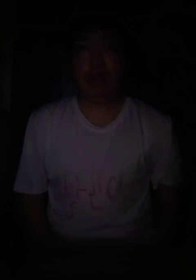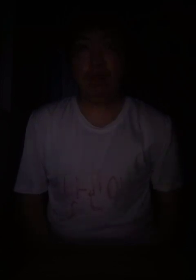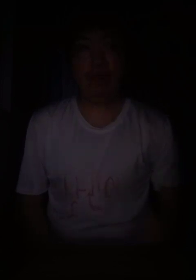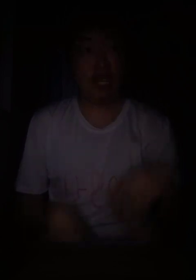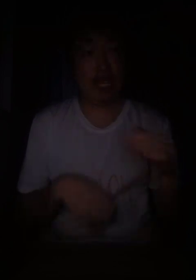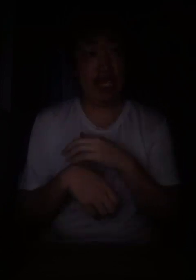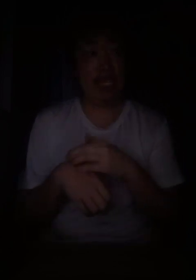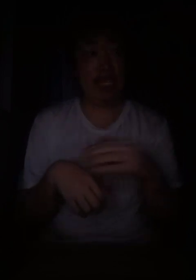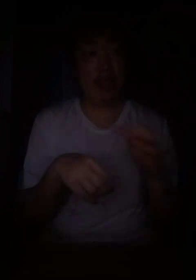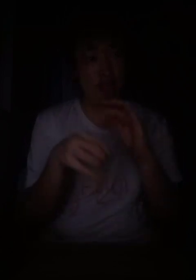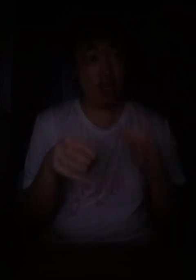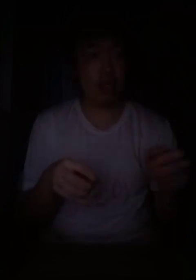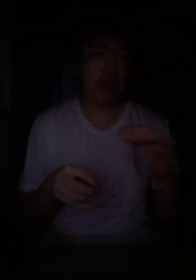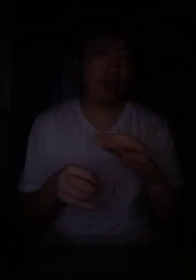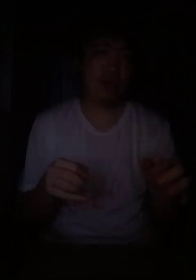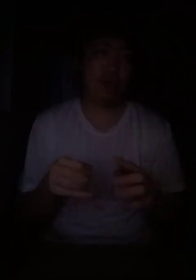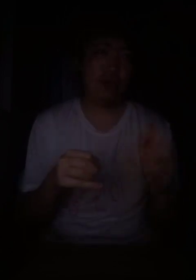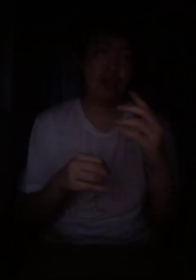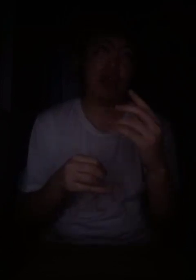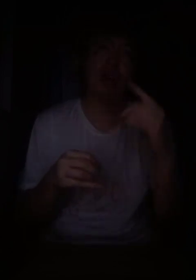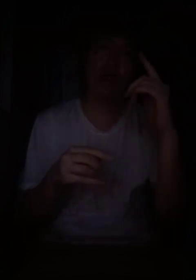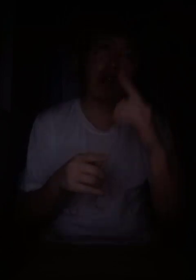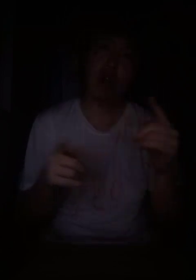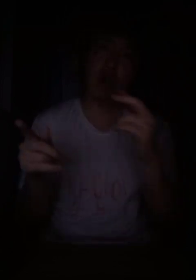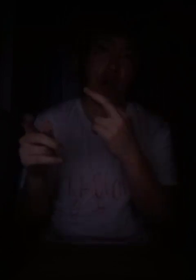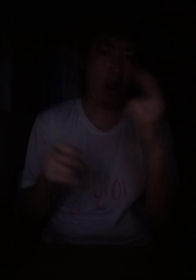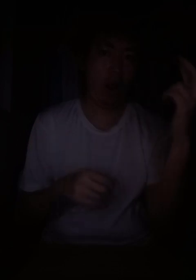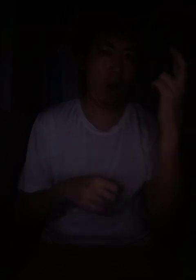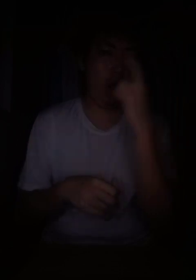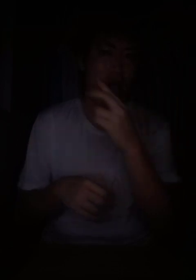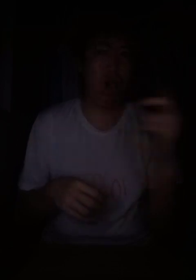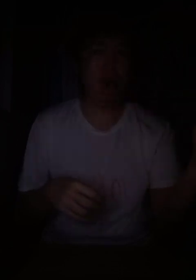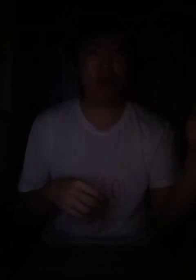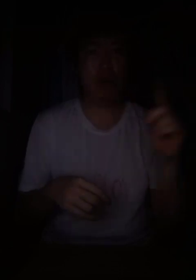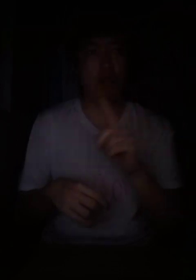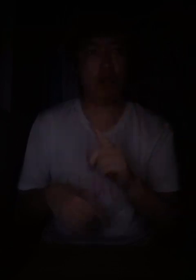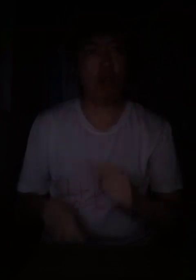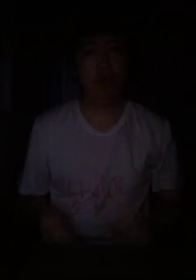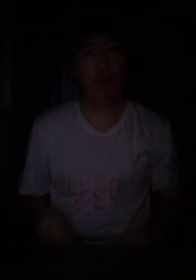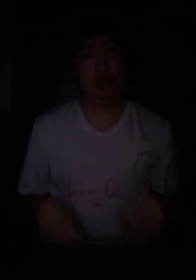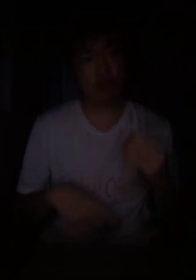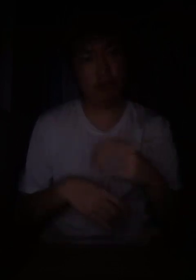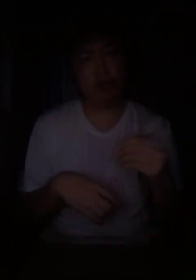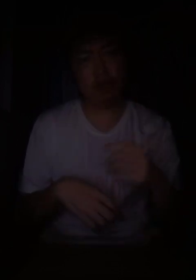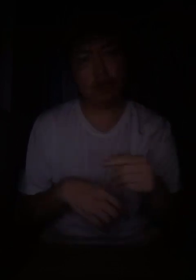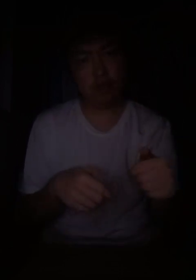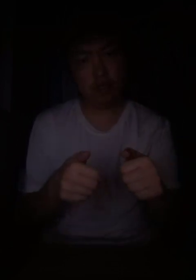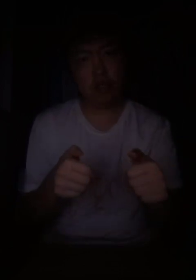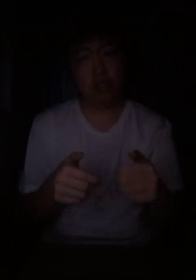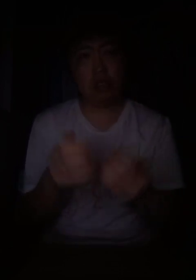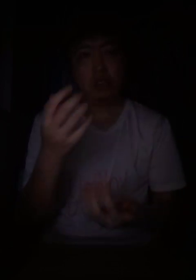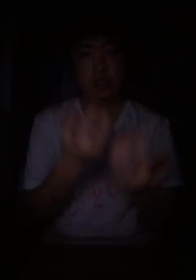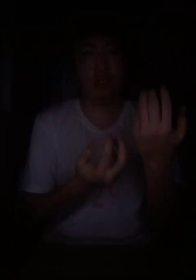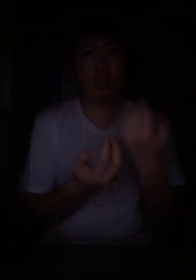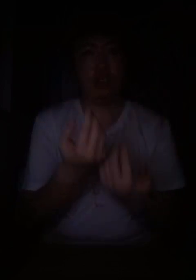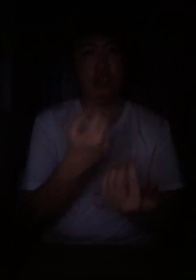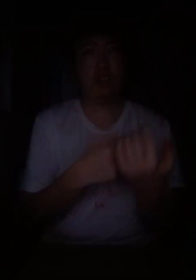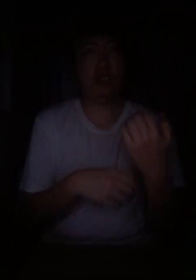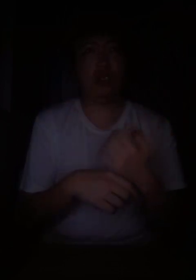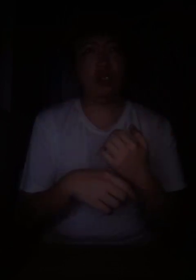지하철 좌석에 앉은 남성은 고개를 들어 주변을 살핍니다. 허리를 숙이더니 라이트로 종이에 불을 붙입니다. 그렇게